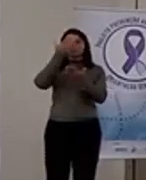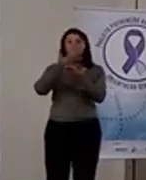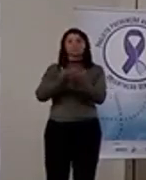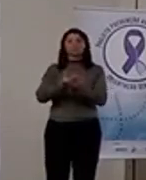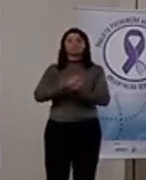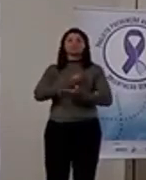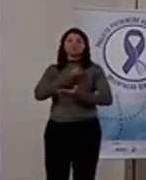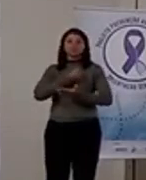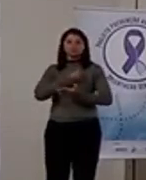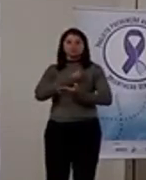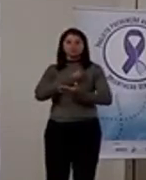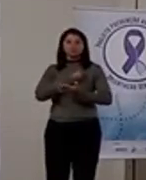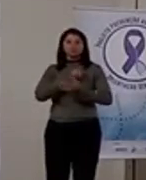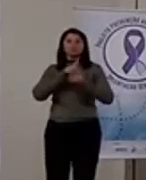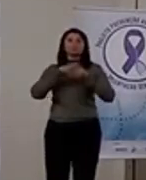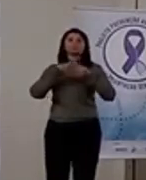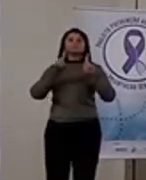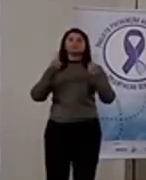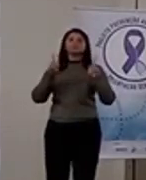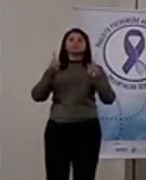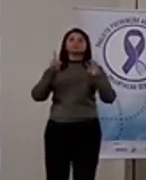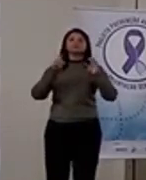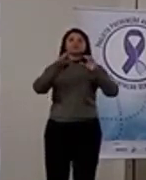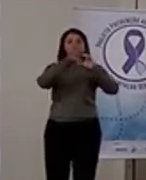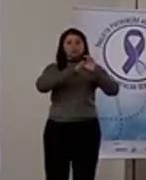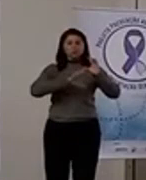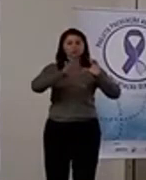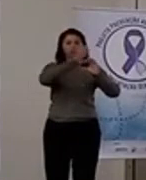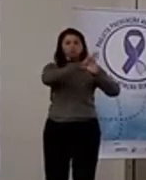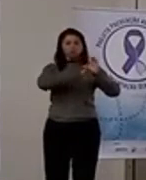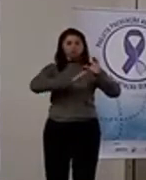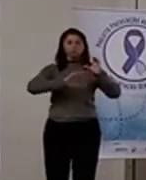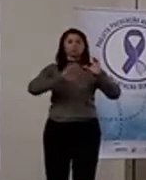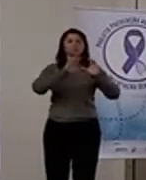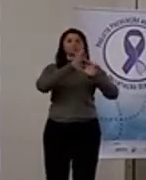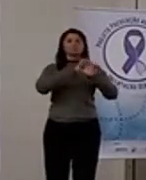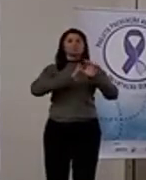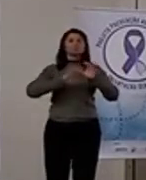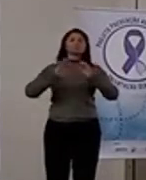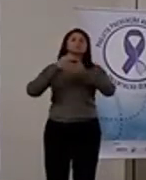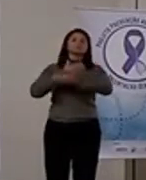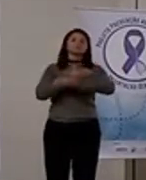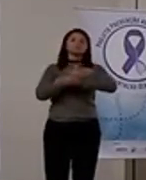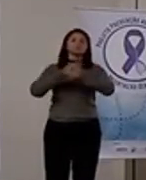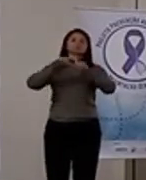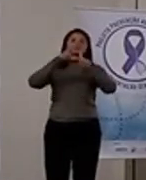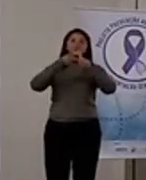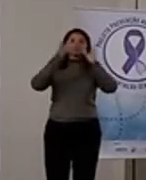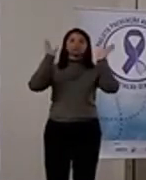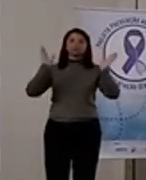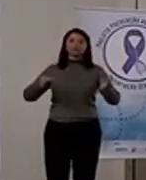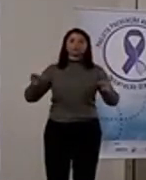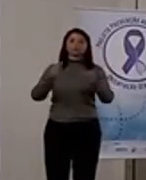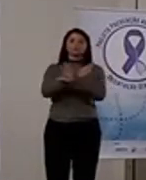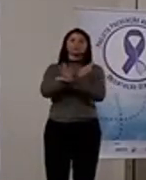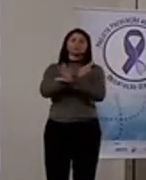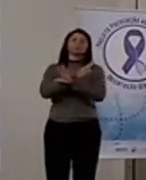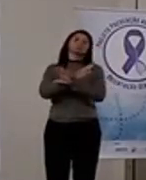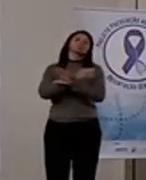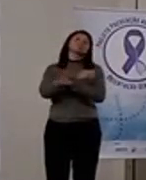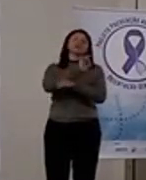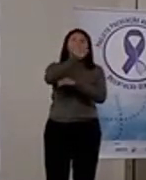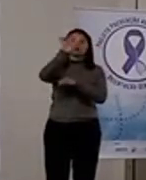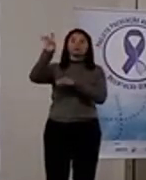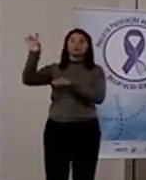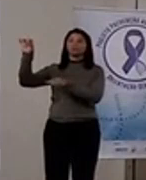né, quando ele está dentro do útero, porque é no momento que a alma desce para o embrião. Então, cada um tem sua visão